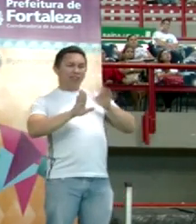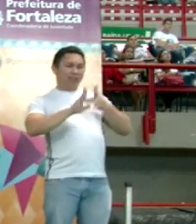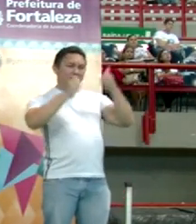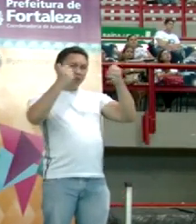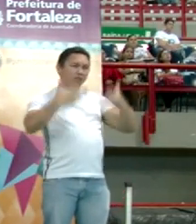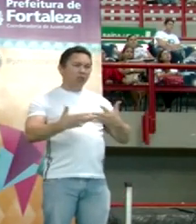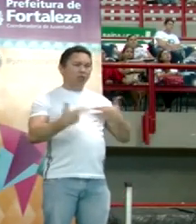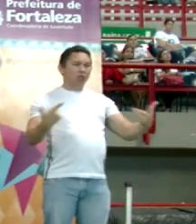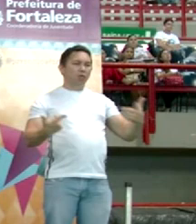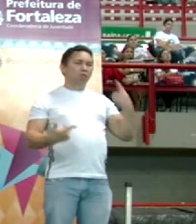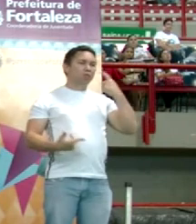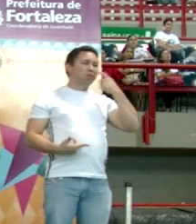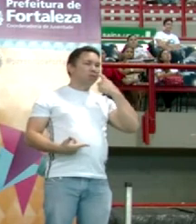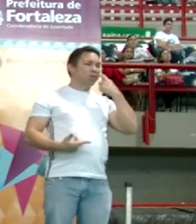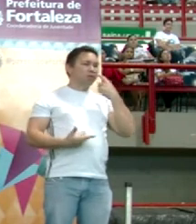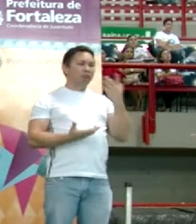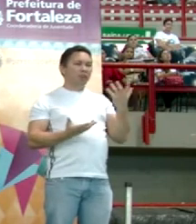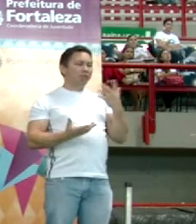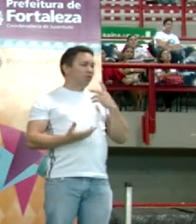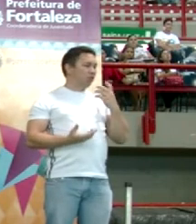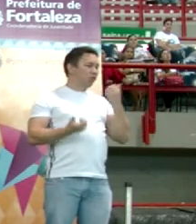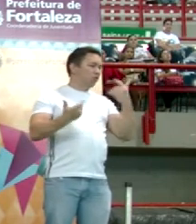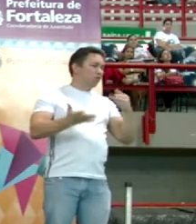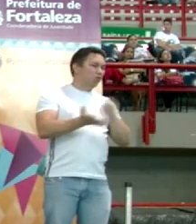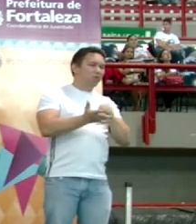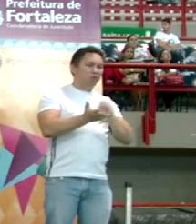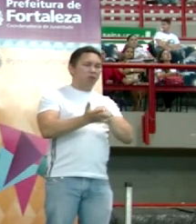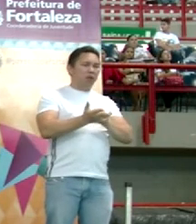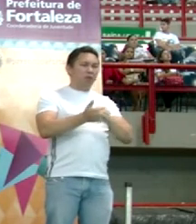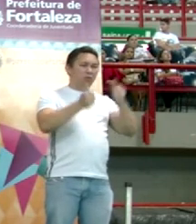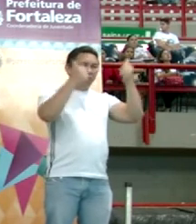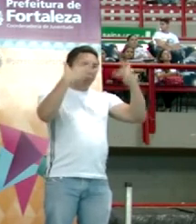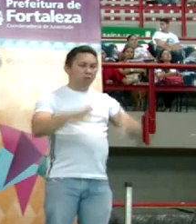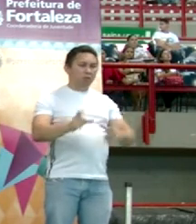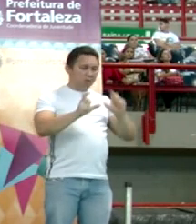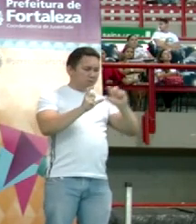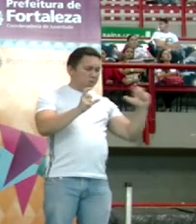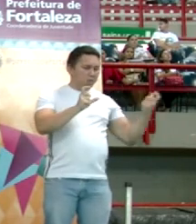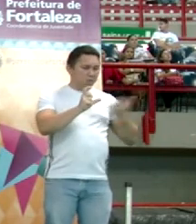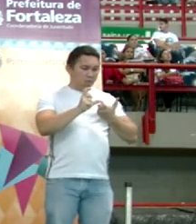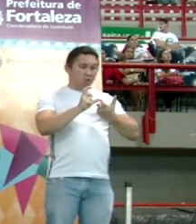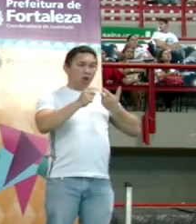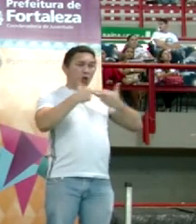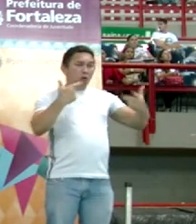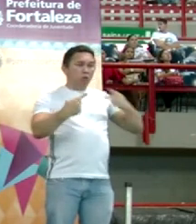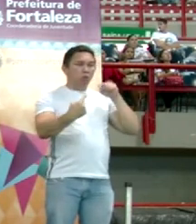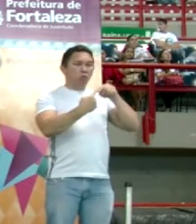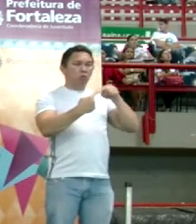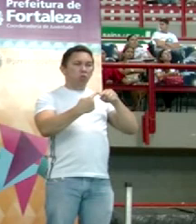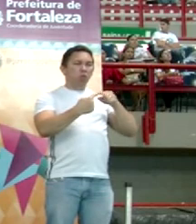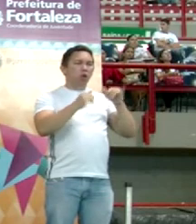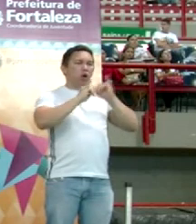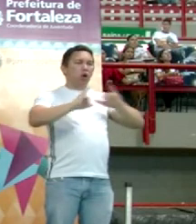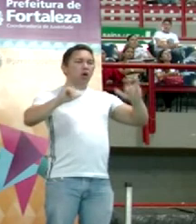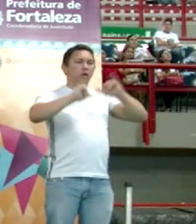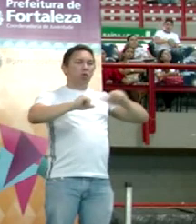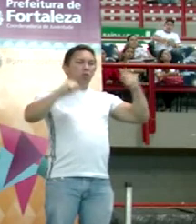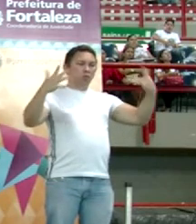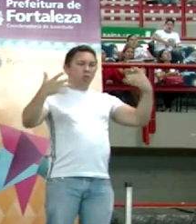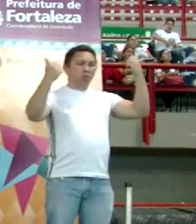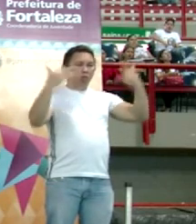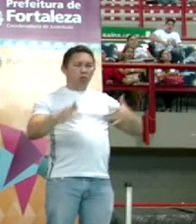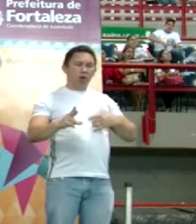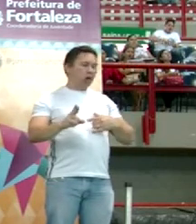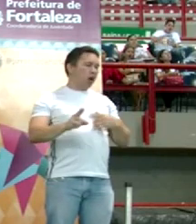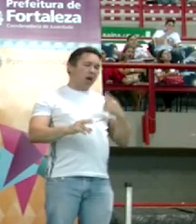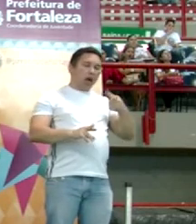você não privilegia a informação, né? Isso é fato. Então, um texto que privilegia a informação, o que é que você faz? Não pode ter